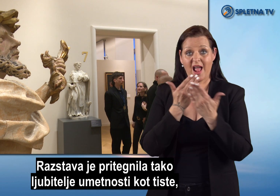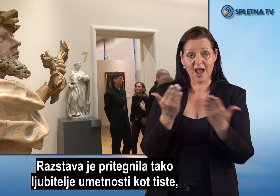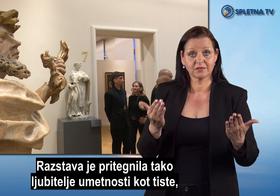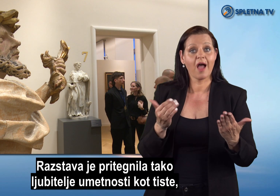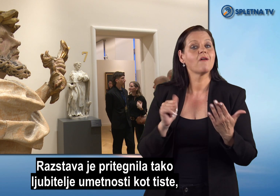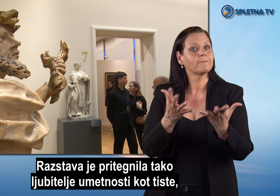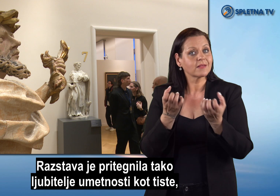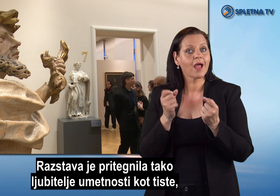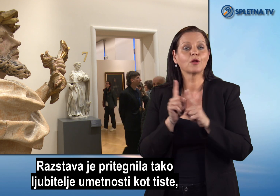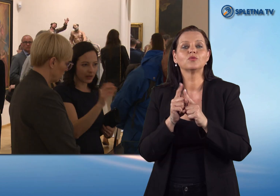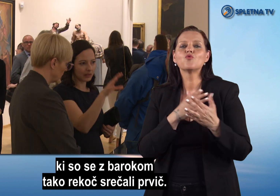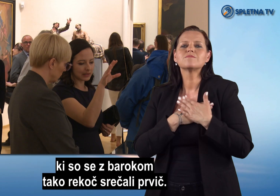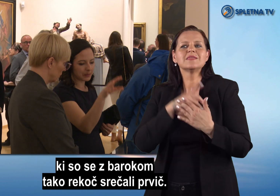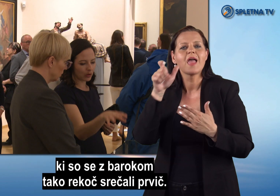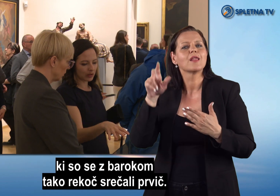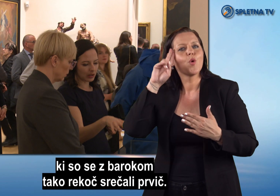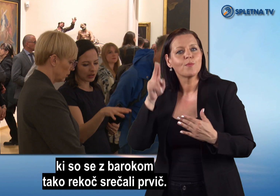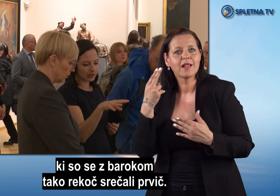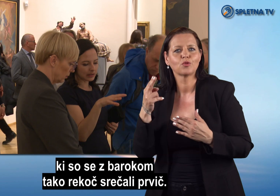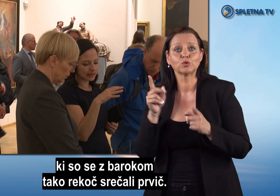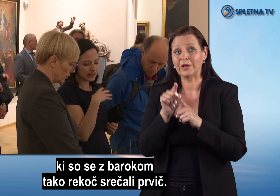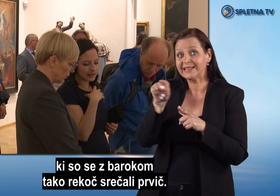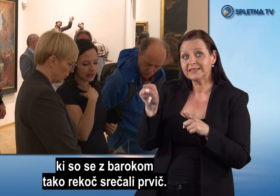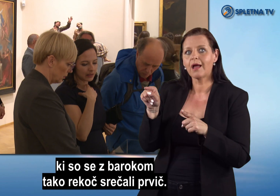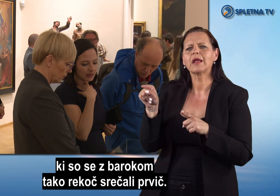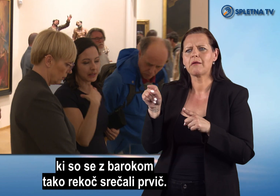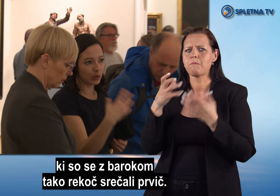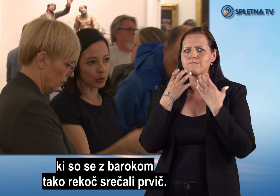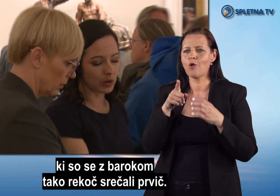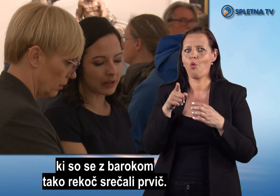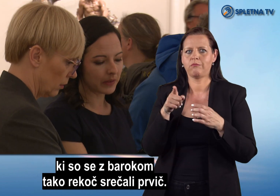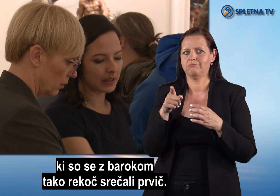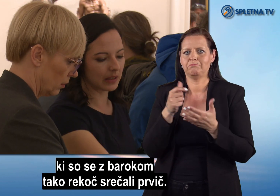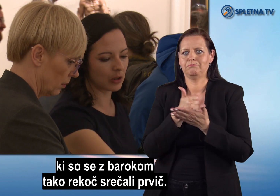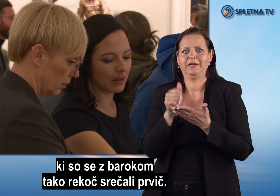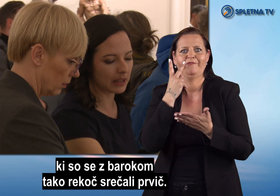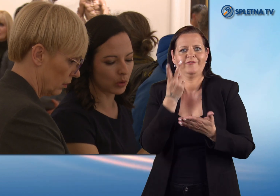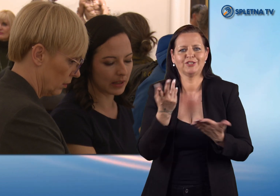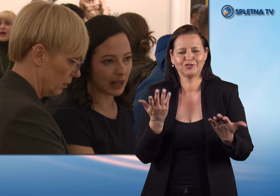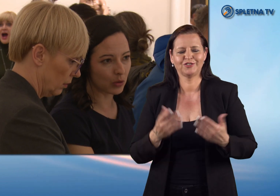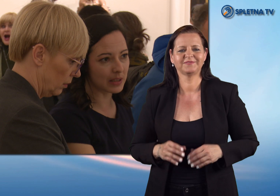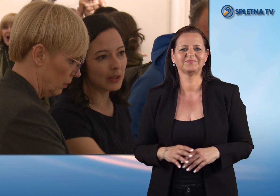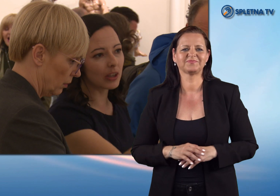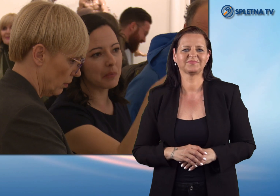ljubitelje umetnosti kot tiste, ki so se z barokom tako rekoč srečali prvič.